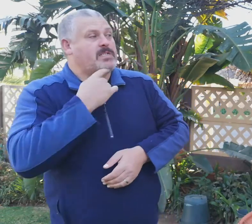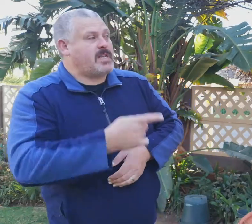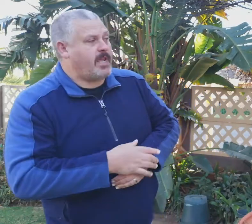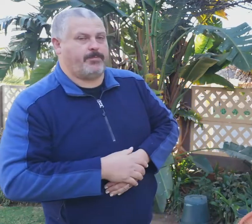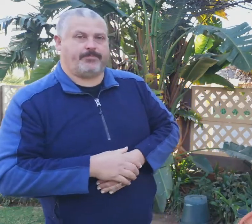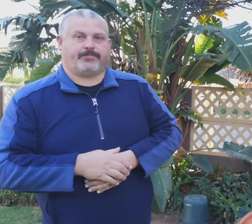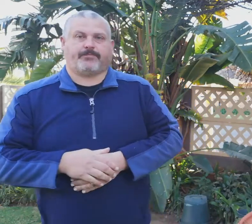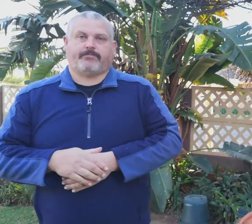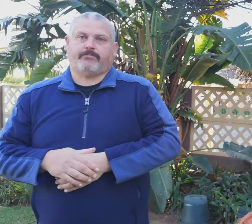Bartimeus sê,